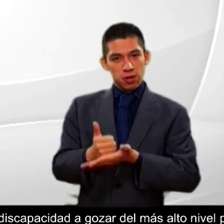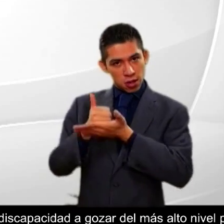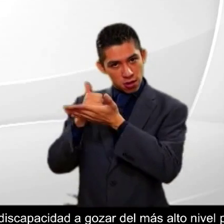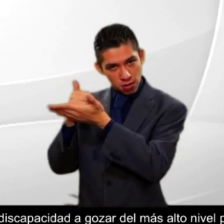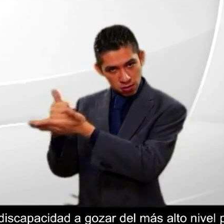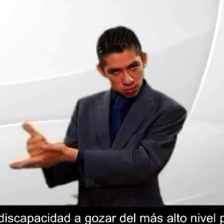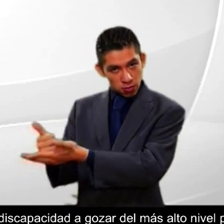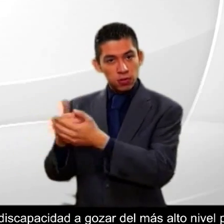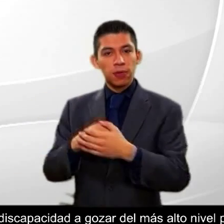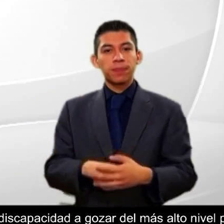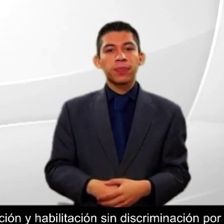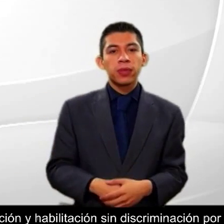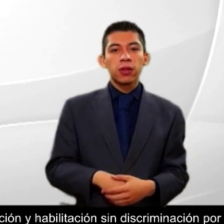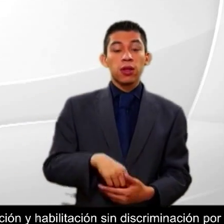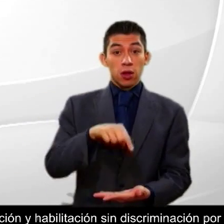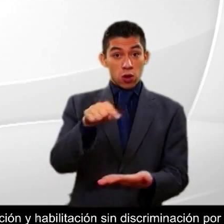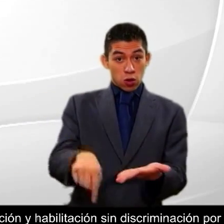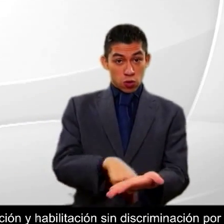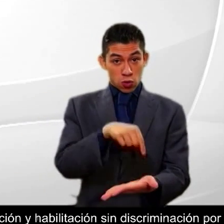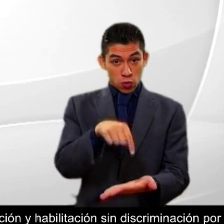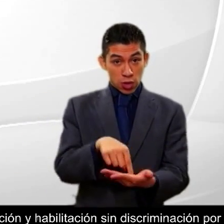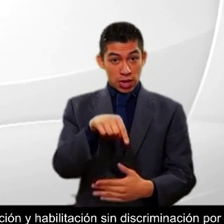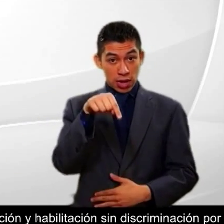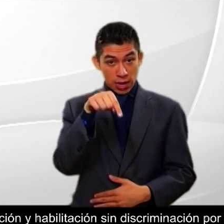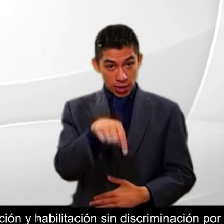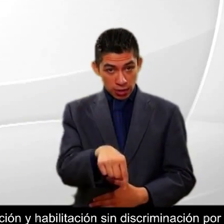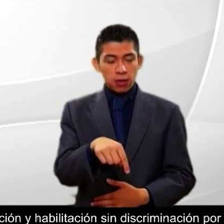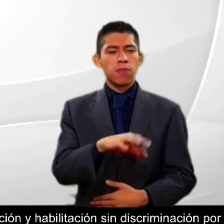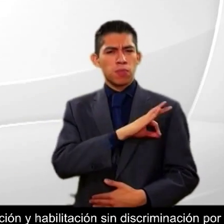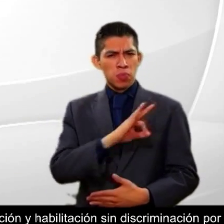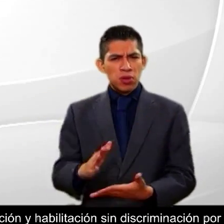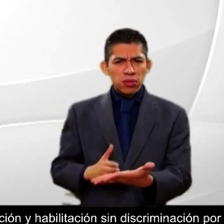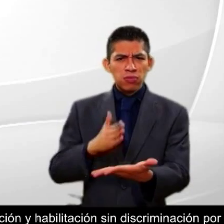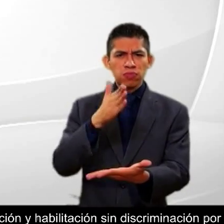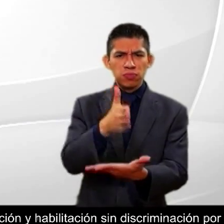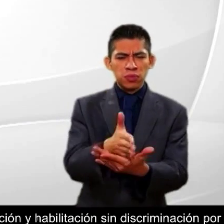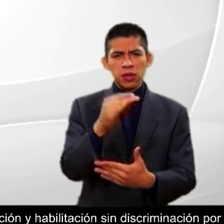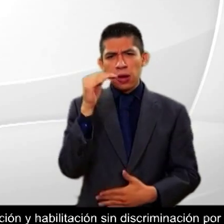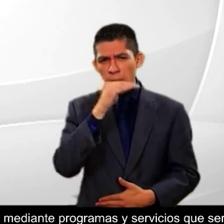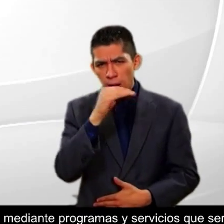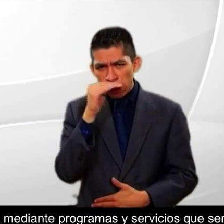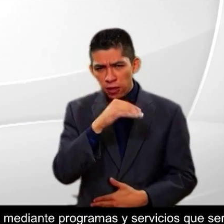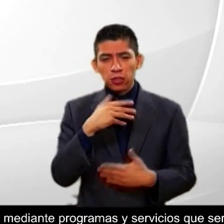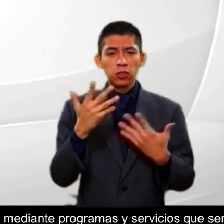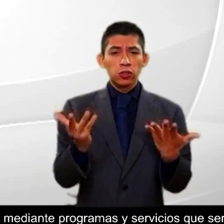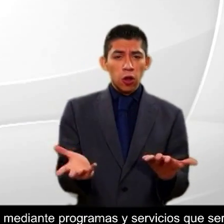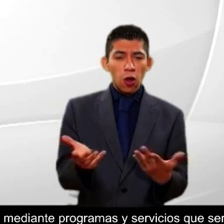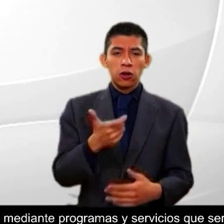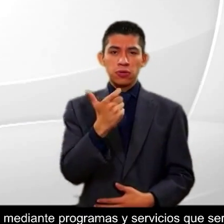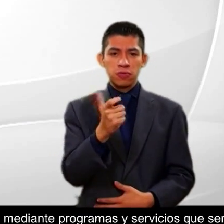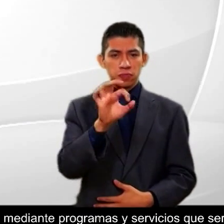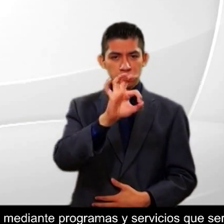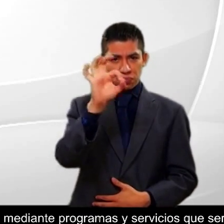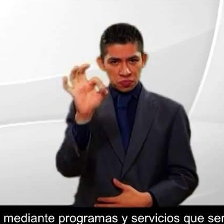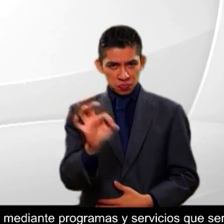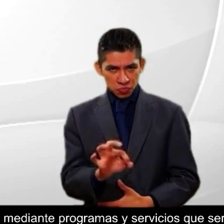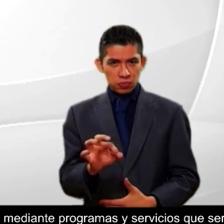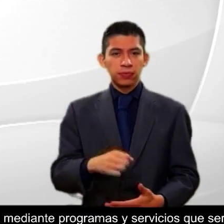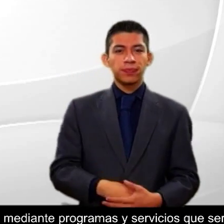posible de salud Rehabilitación y habilitación sin discriminación por motivos de discapacidad Mediante programas y servicios